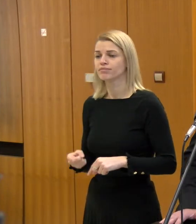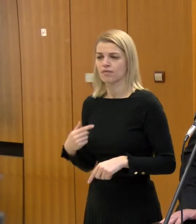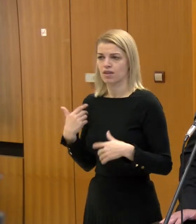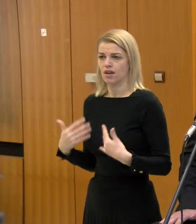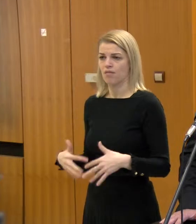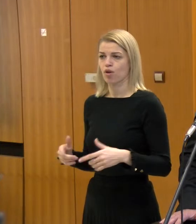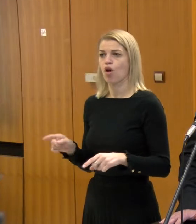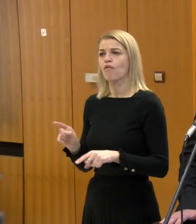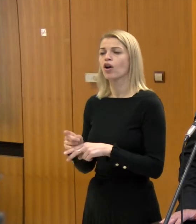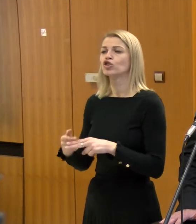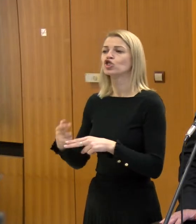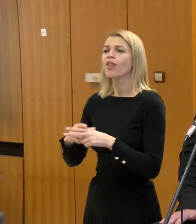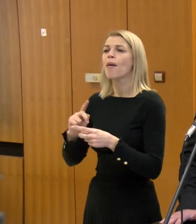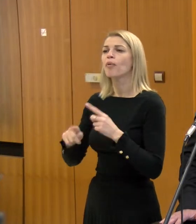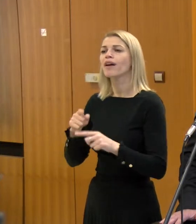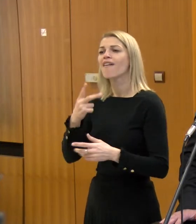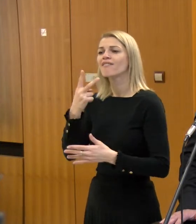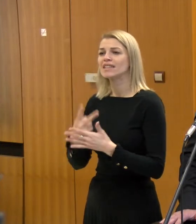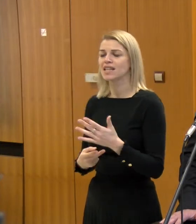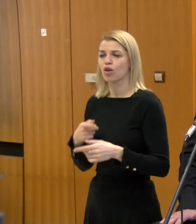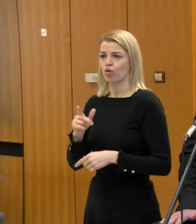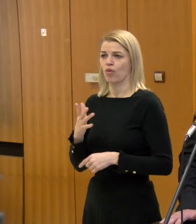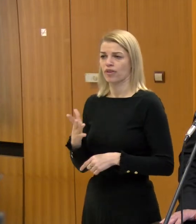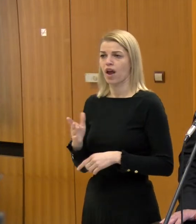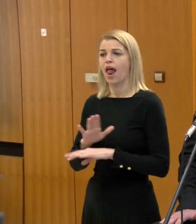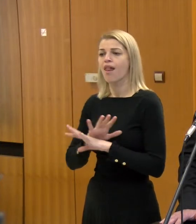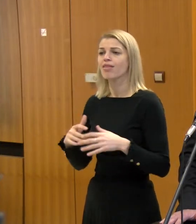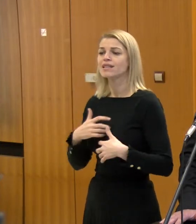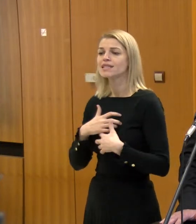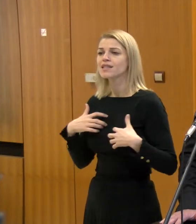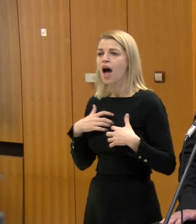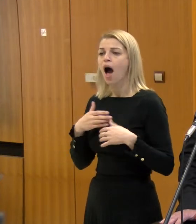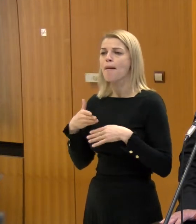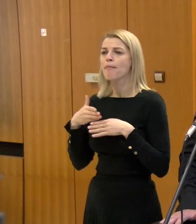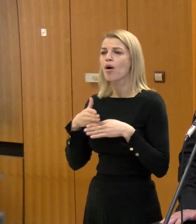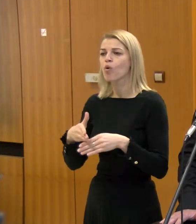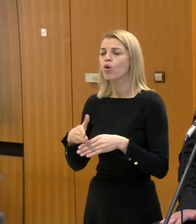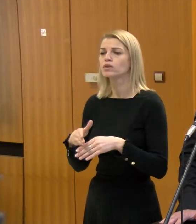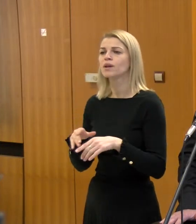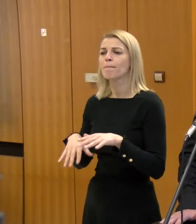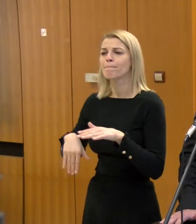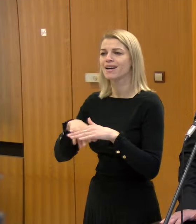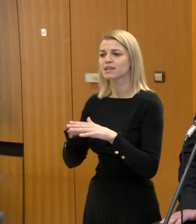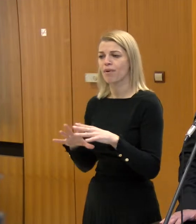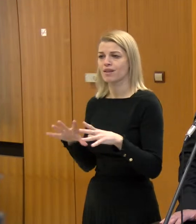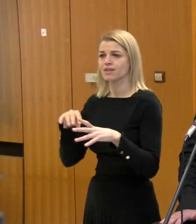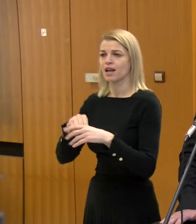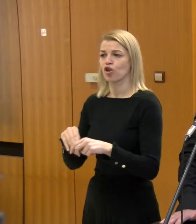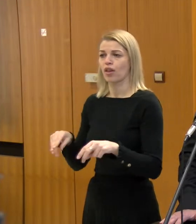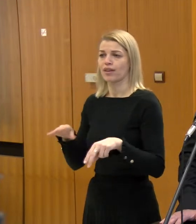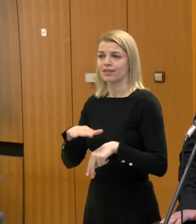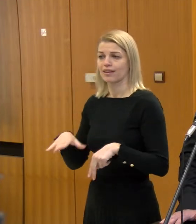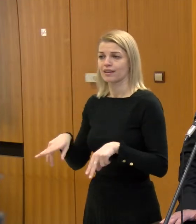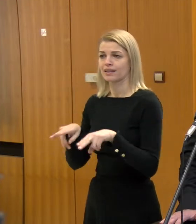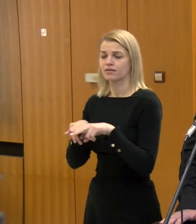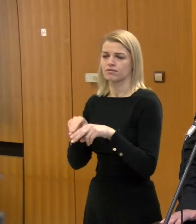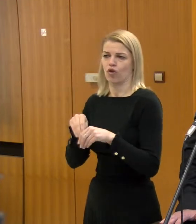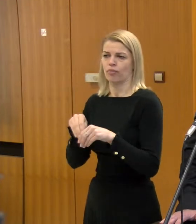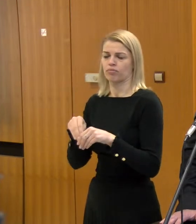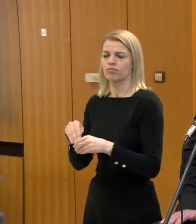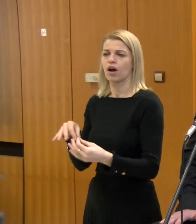výsledkom nejakej štátnej politiky, okrem snahy pomôcť maximálne začleniť deti z rómskych komunít